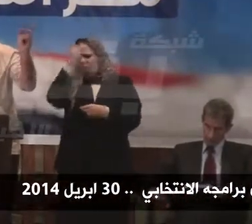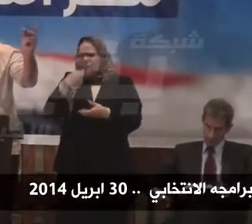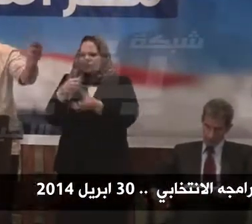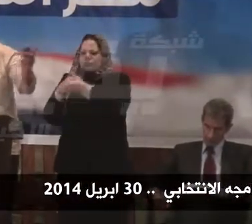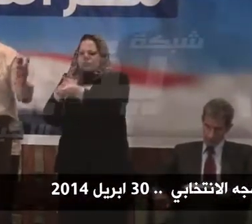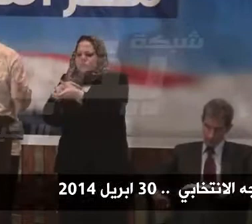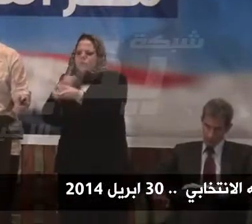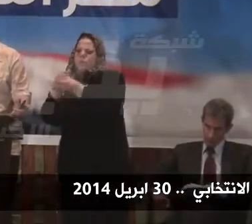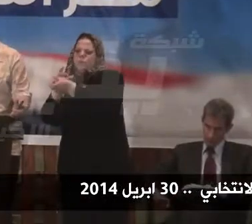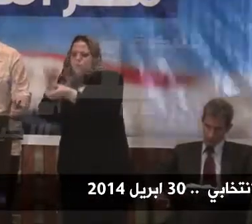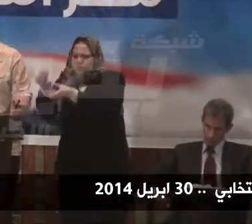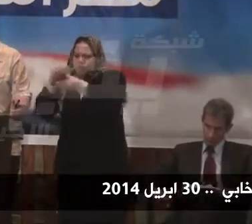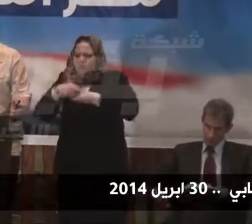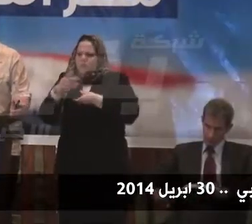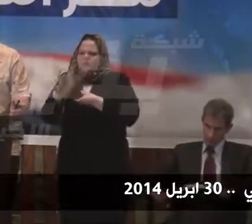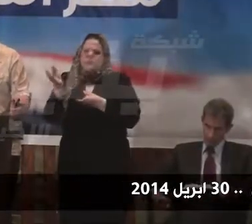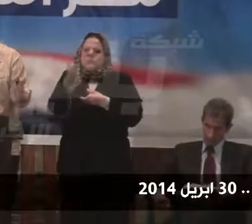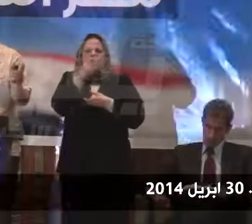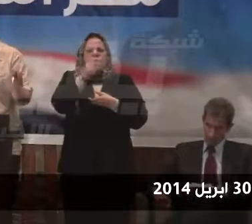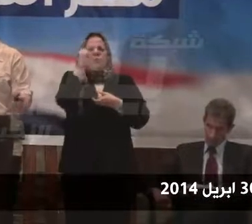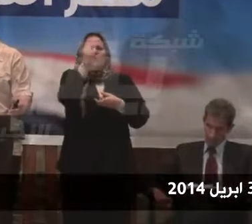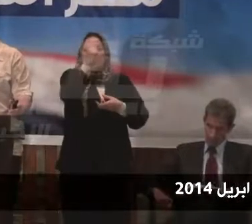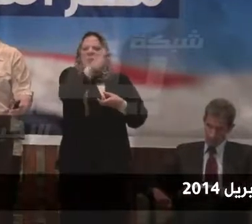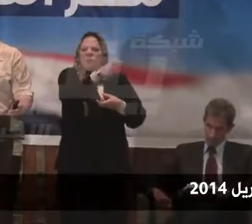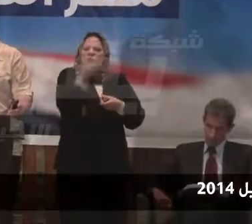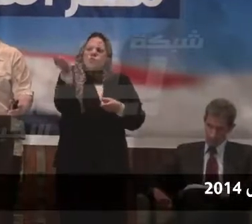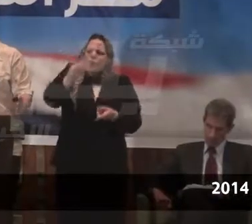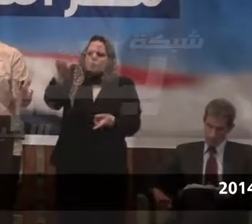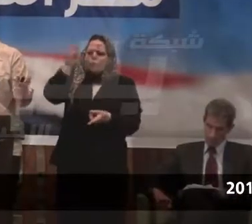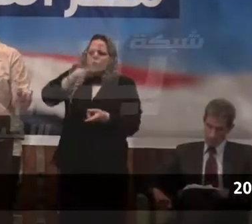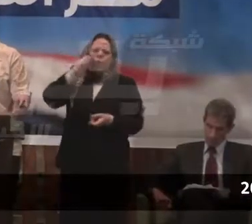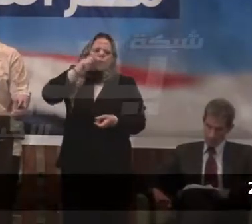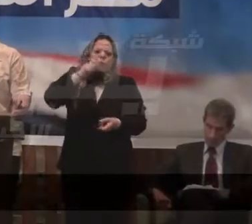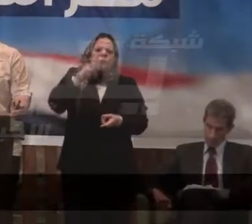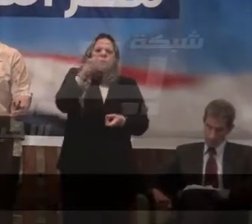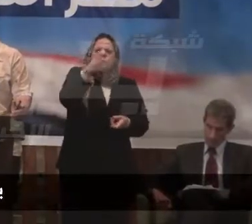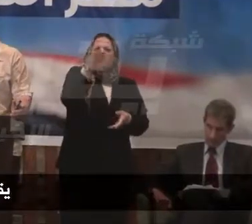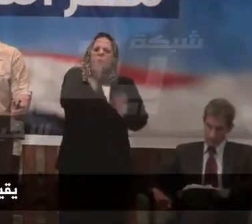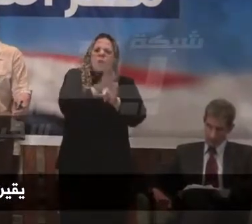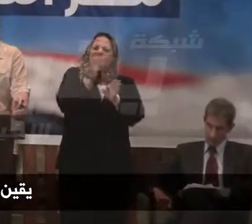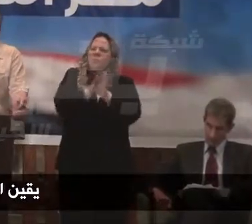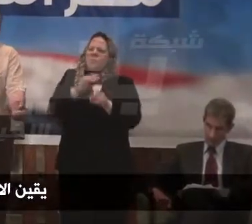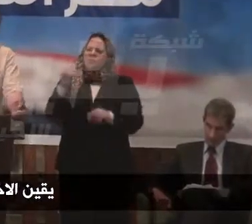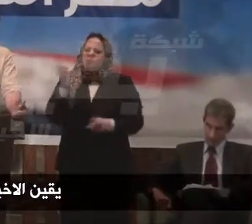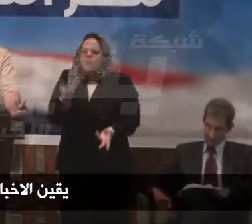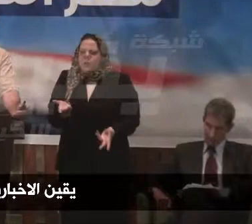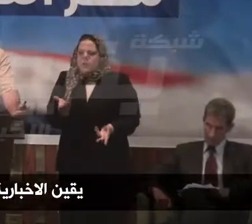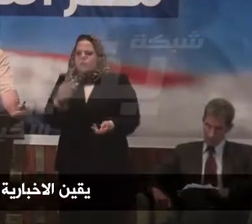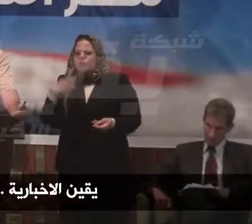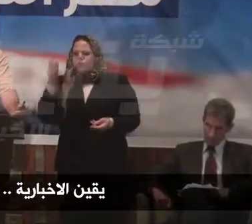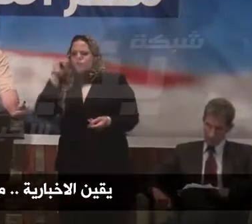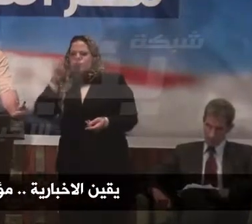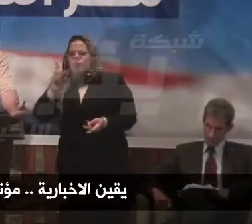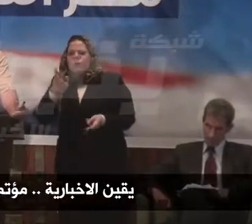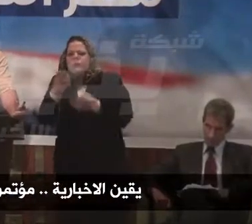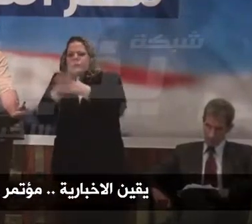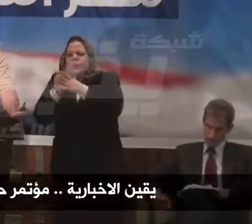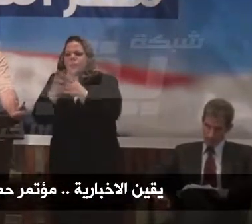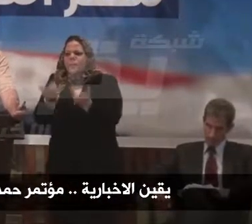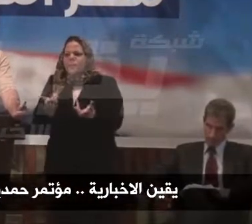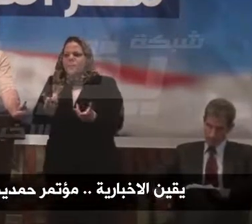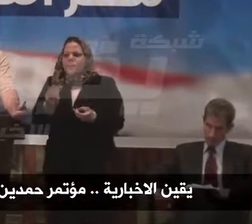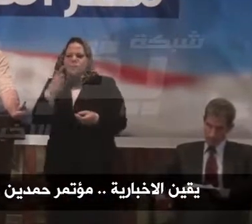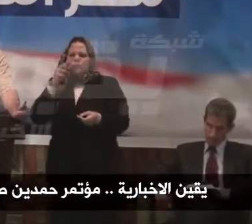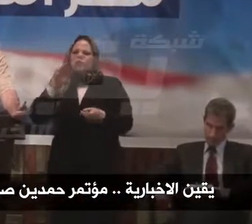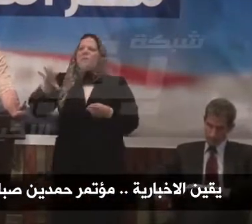القتله واللصوص تبرئهم كل يوم ينالون البراءات، رغم ان الاتحاد الاوروبي